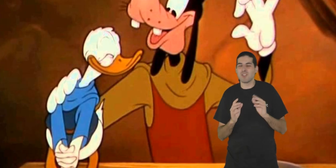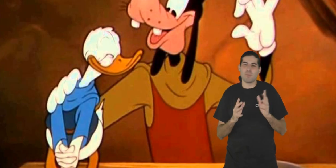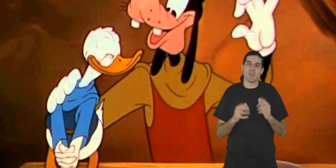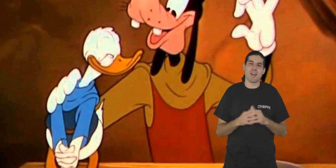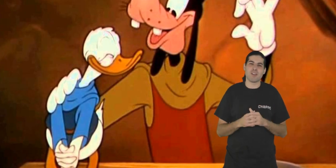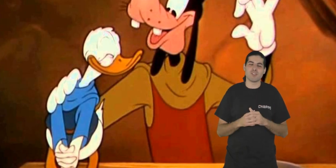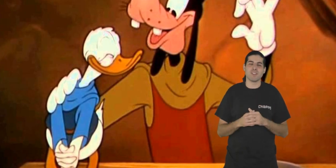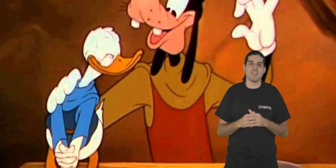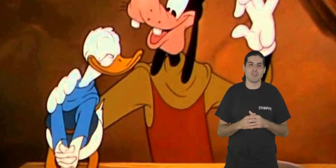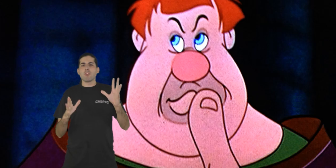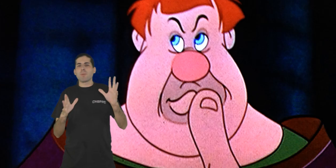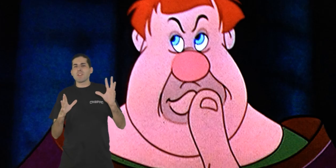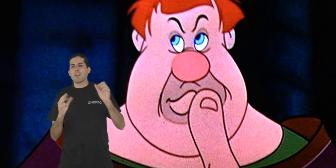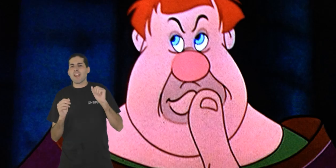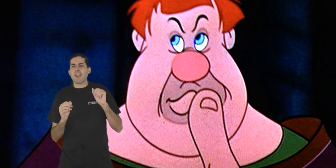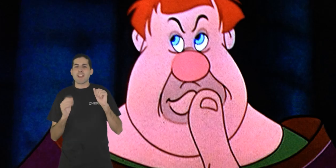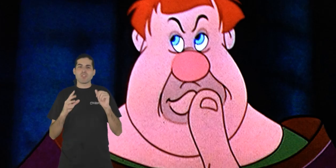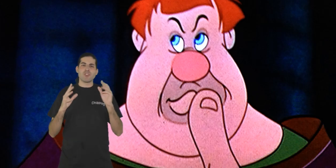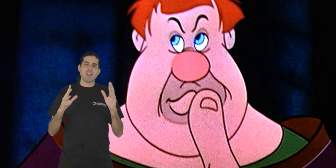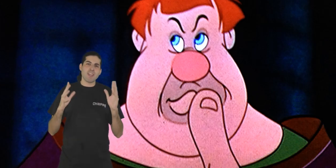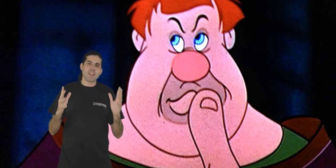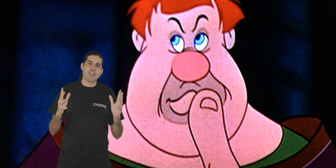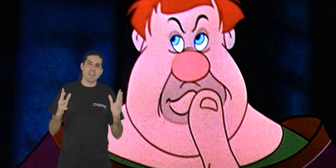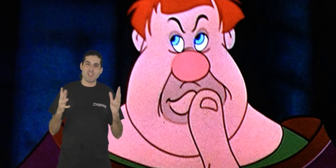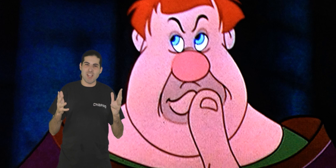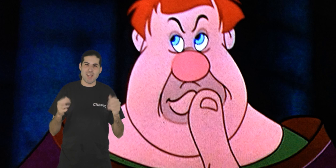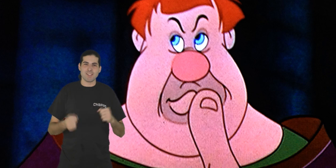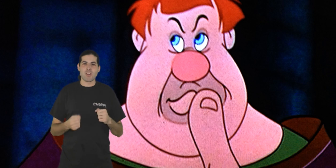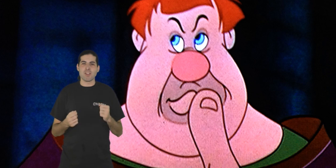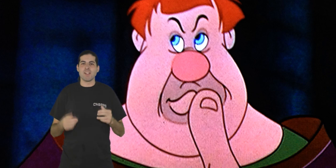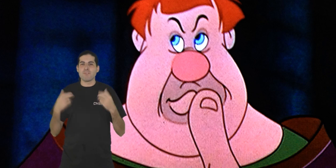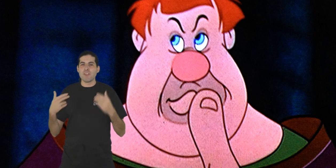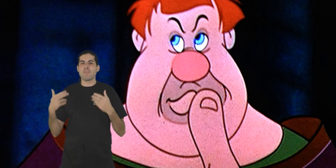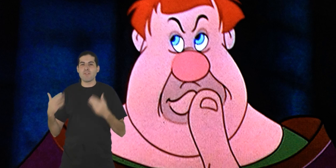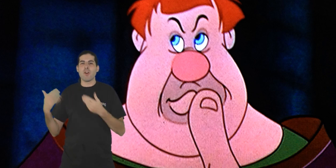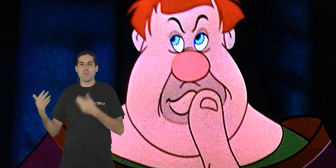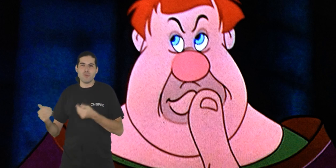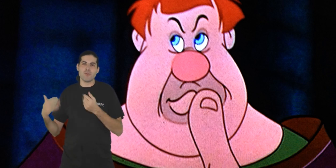era un po' restio, poi ha consentito. Molto particolare è la canzoncina che canta il gigante, no? Il